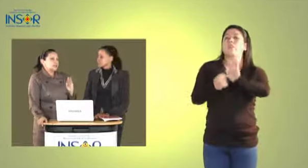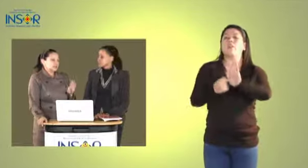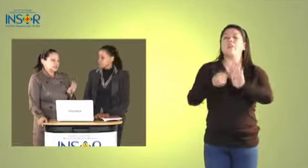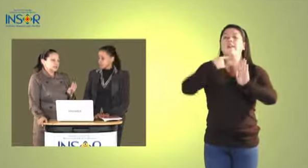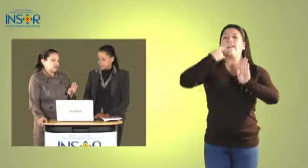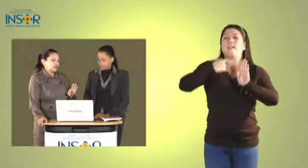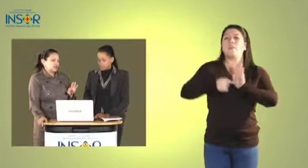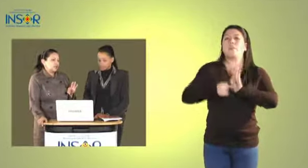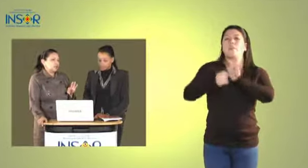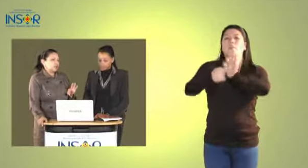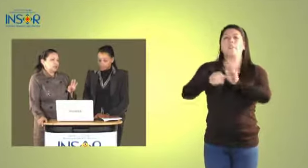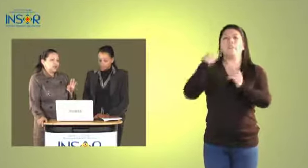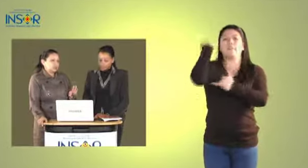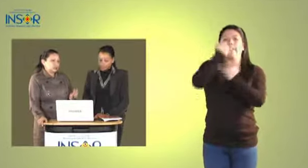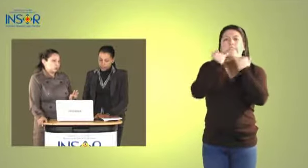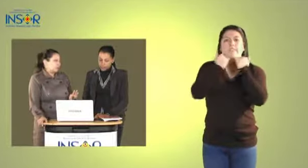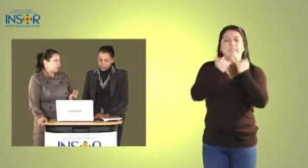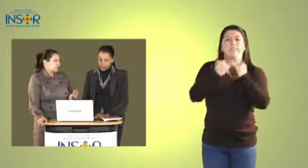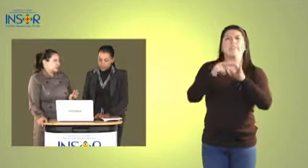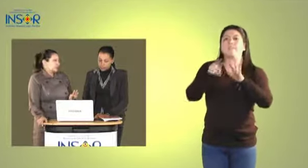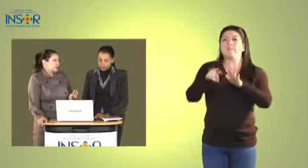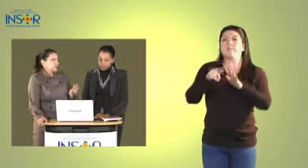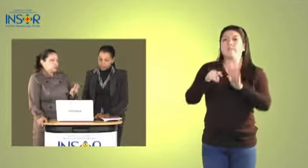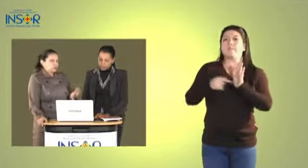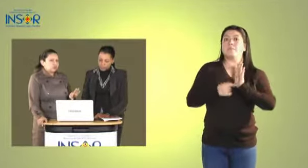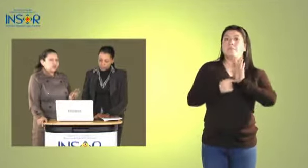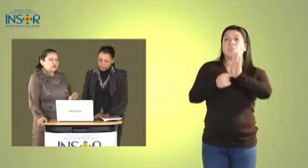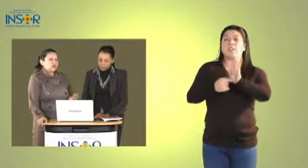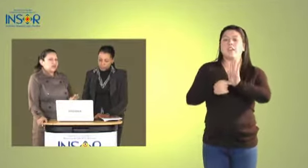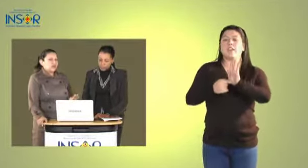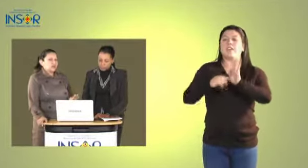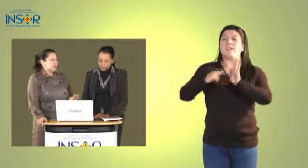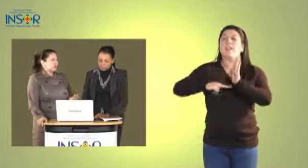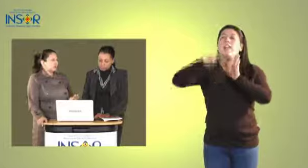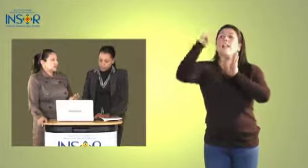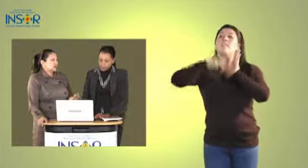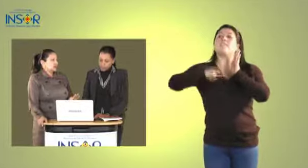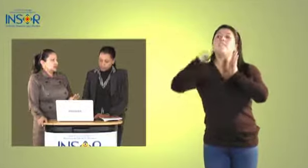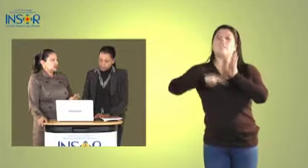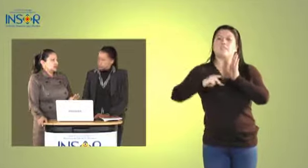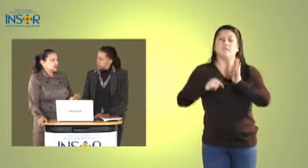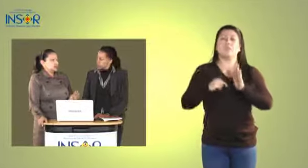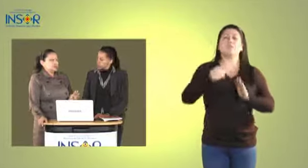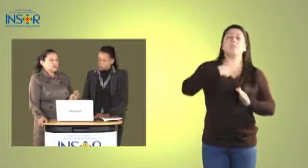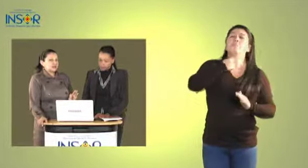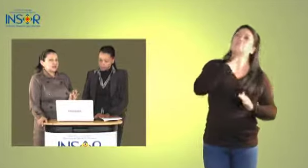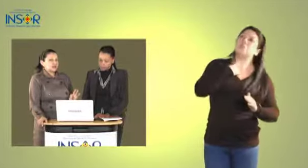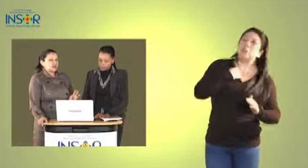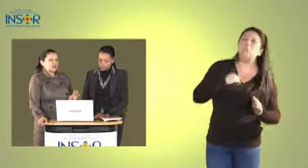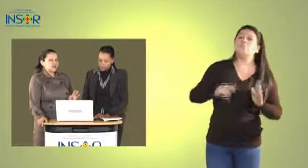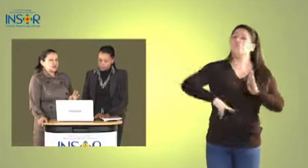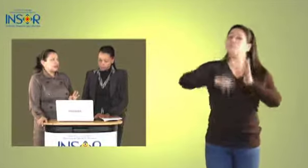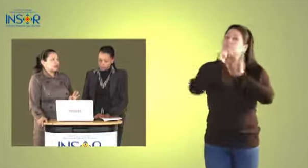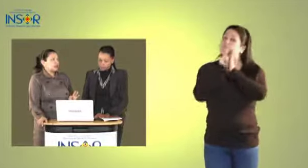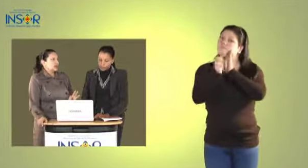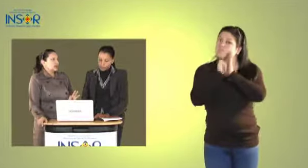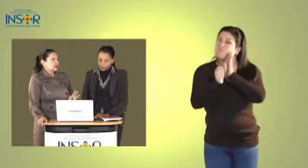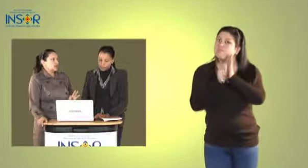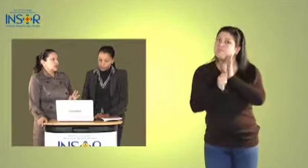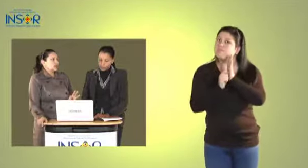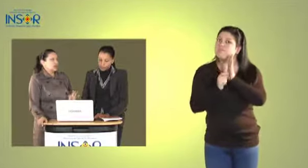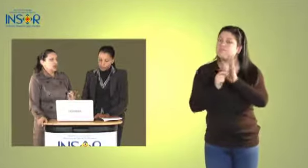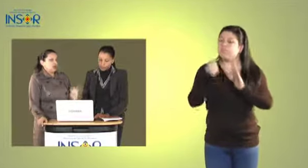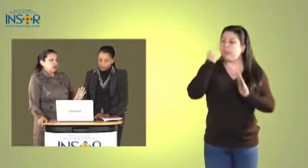modelo de una persona lectora, que le gusta la lengua escrita, que ha tenido unos procesos de acercamiento. Eso también hay